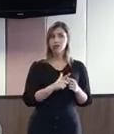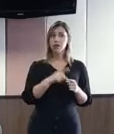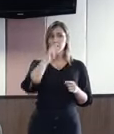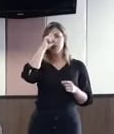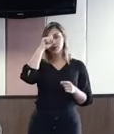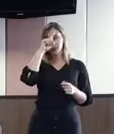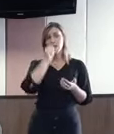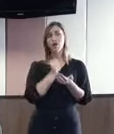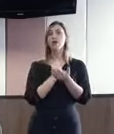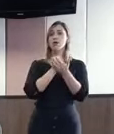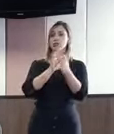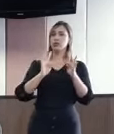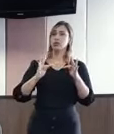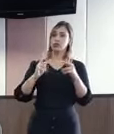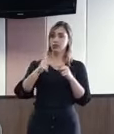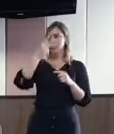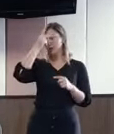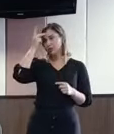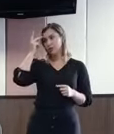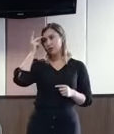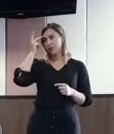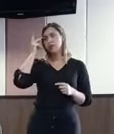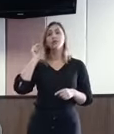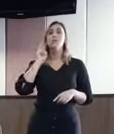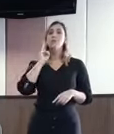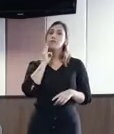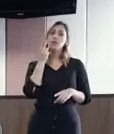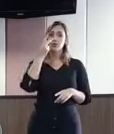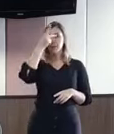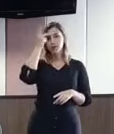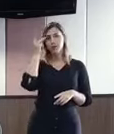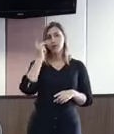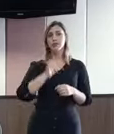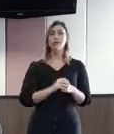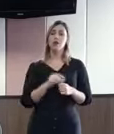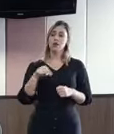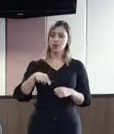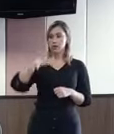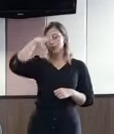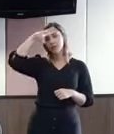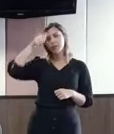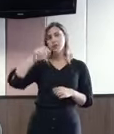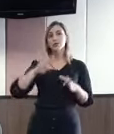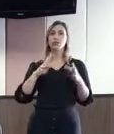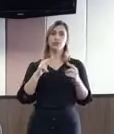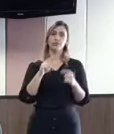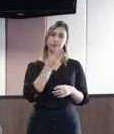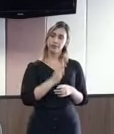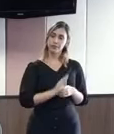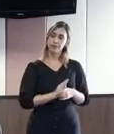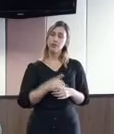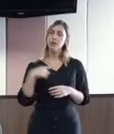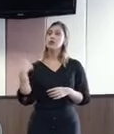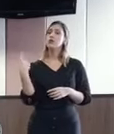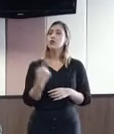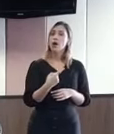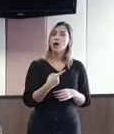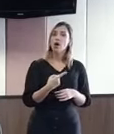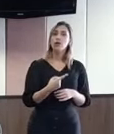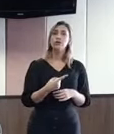de atender a população e salvar milhões de vidas, milhares de vidas aqui no estado de Mato Grosso e em todo o Brasil. O nosso passo a passo